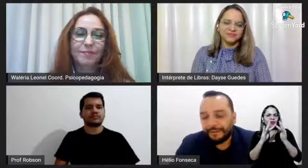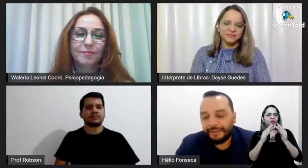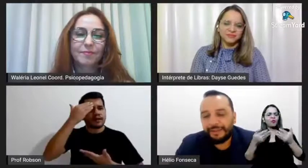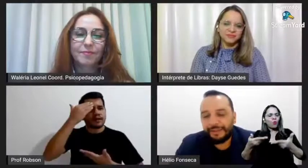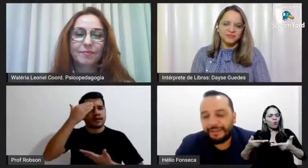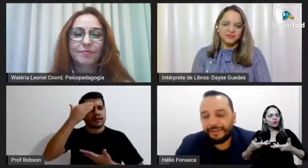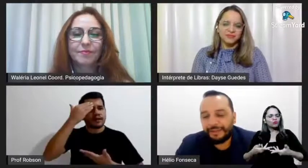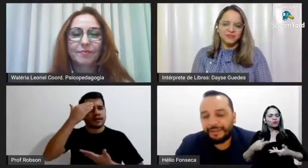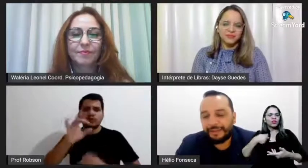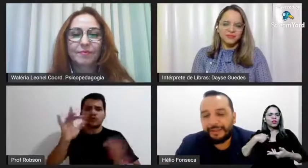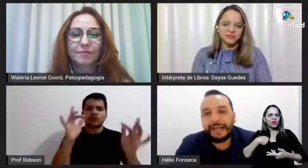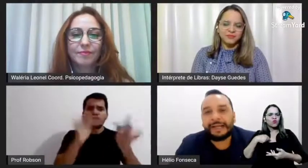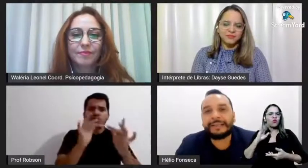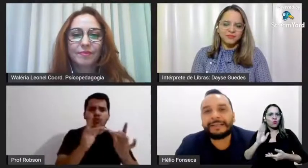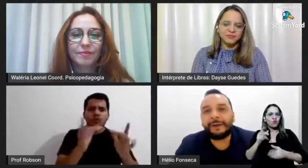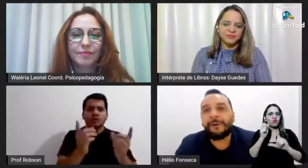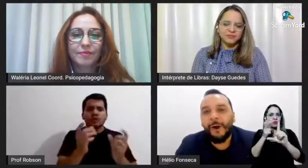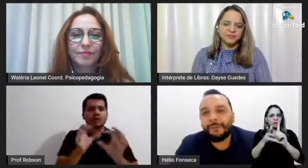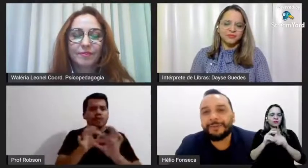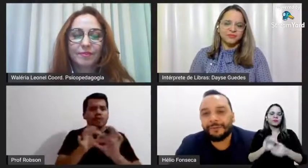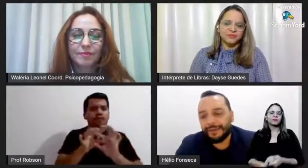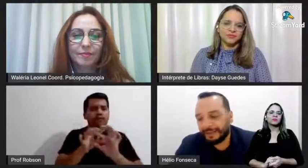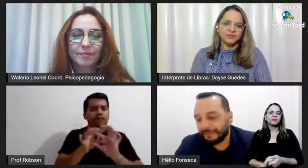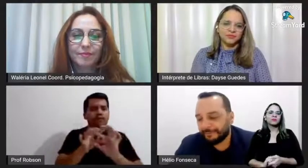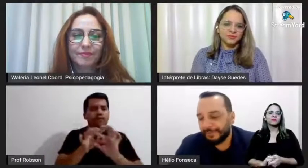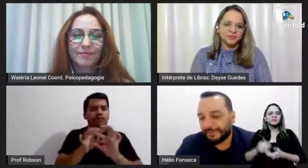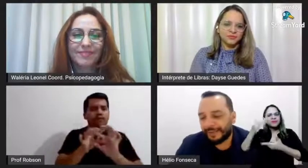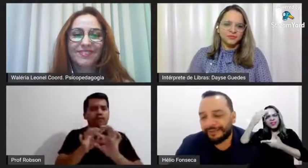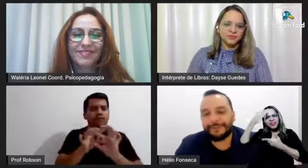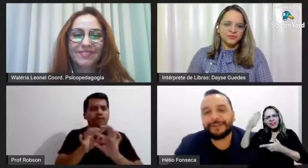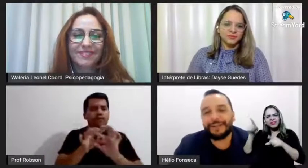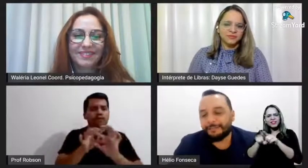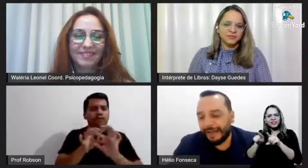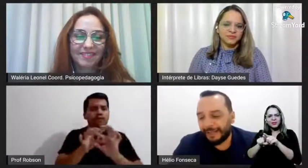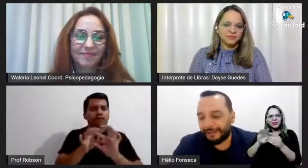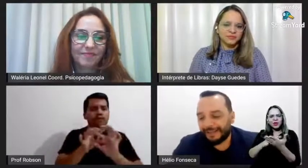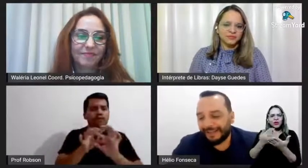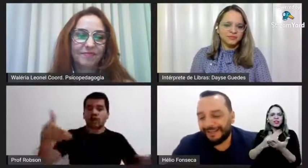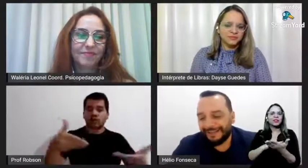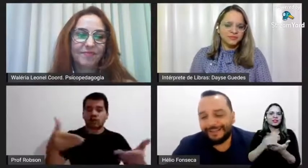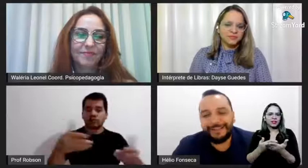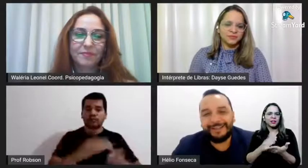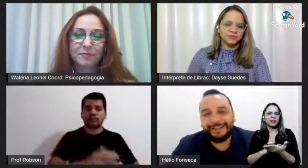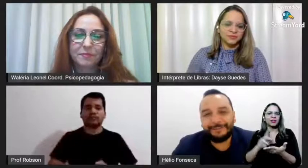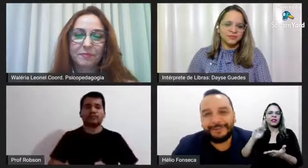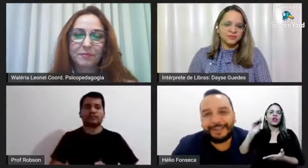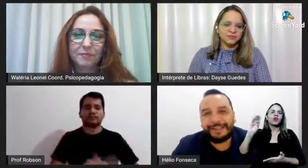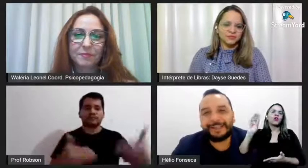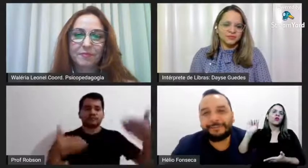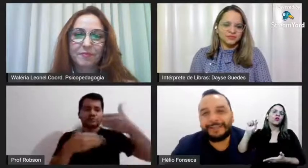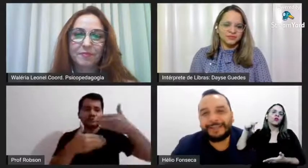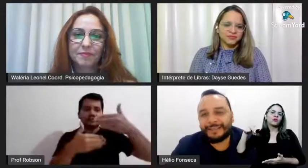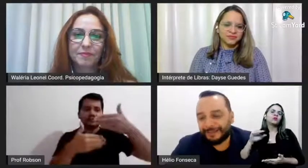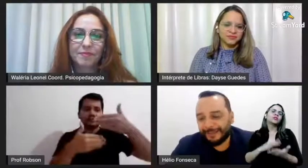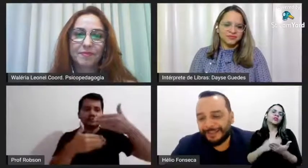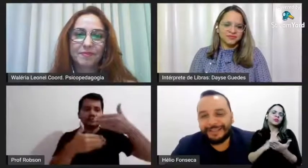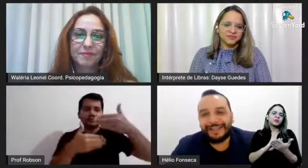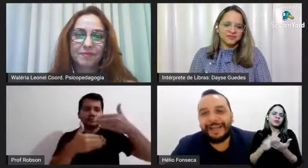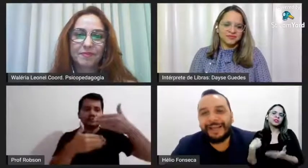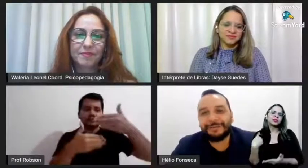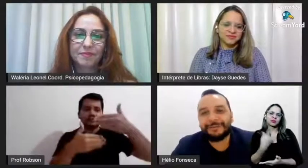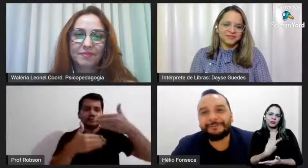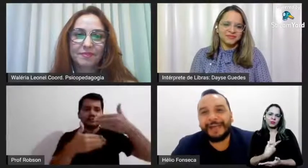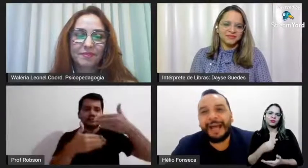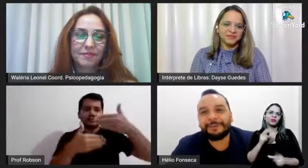live. E agradecer ao Robson aí, meu parceiro de trabalho, que está fazendo a interpretação aqui